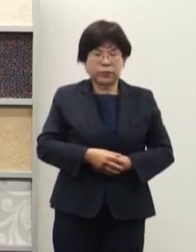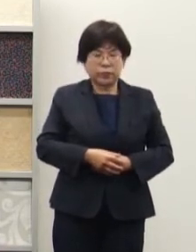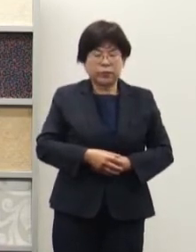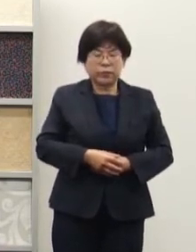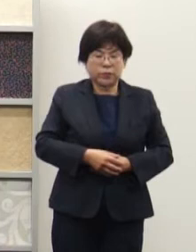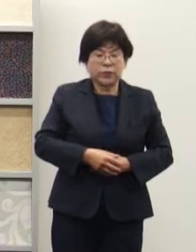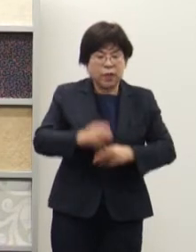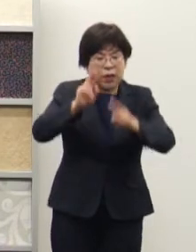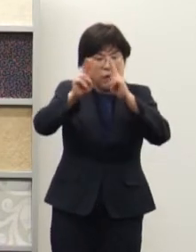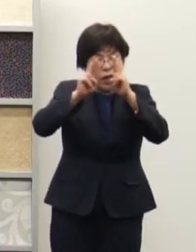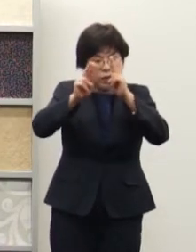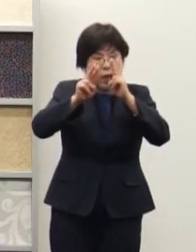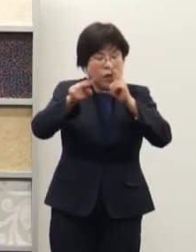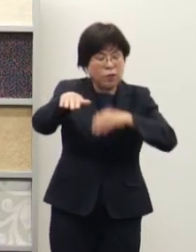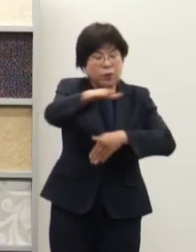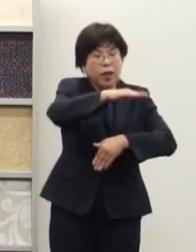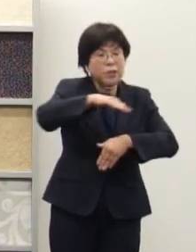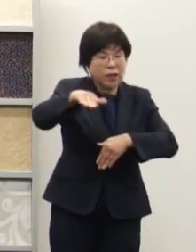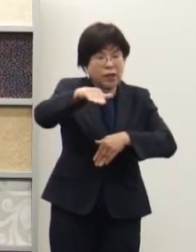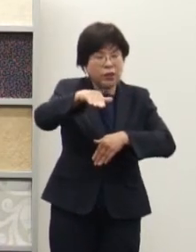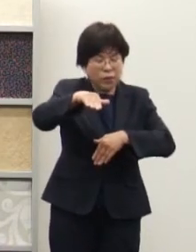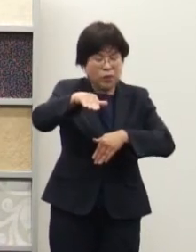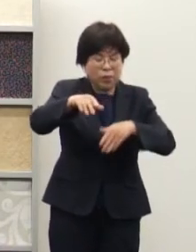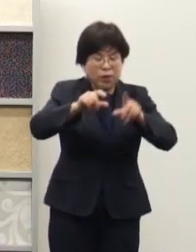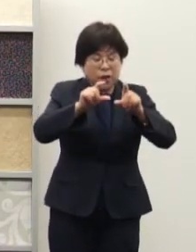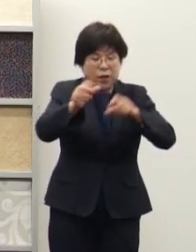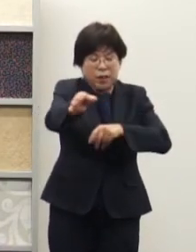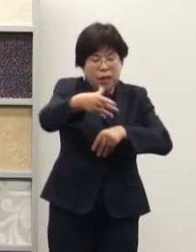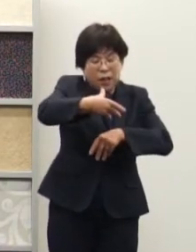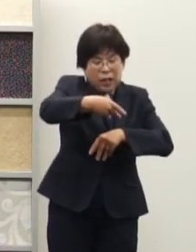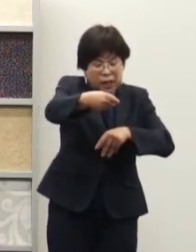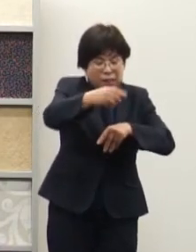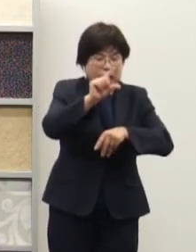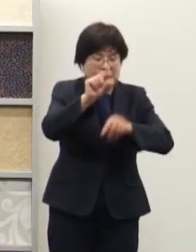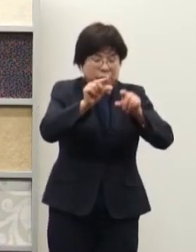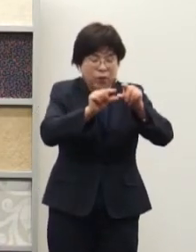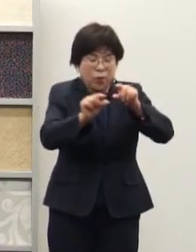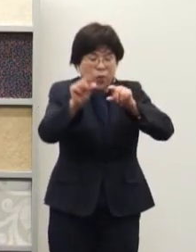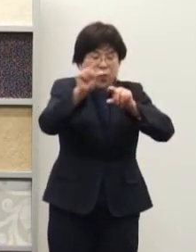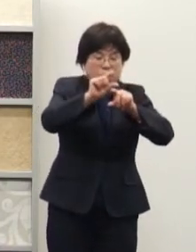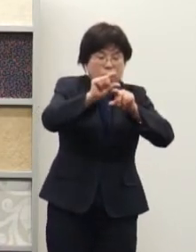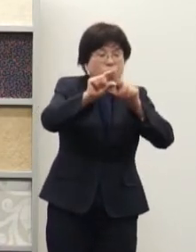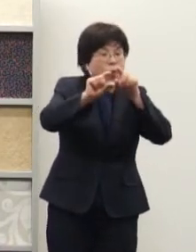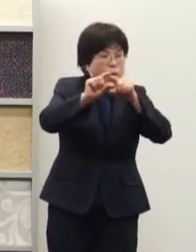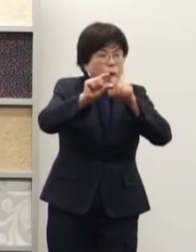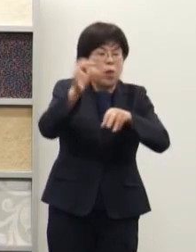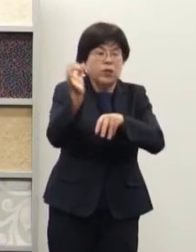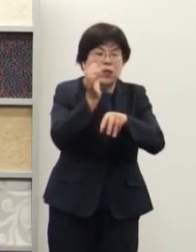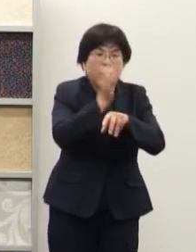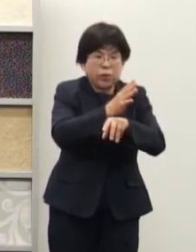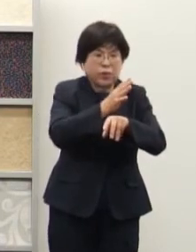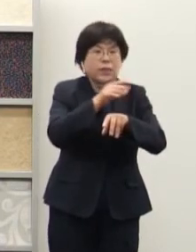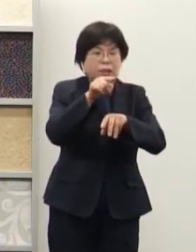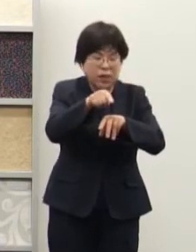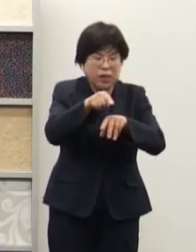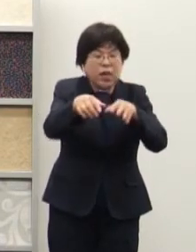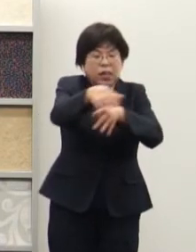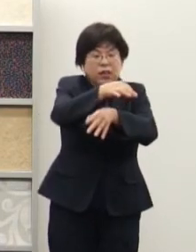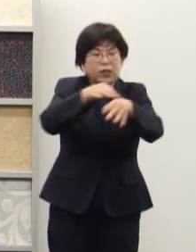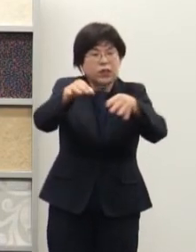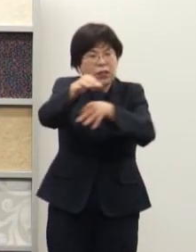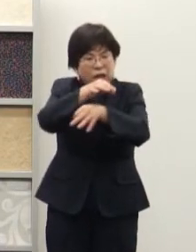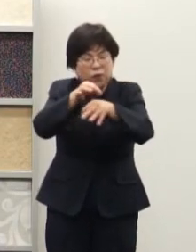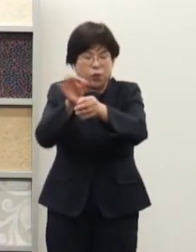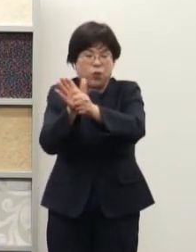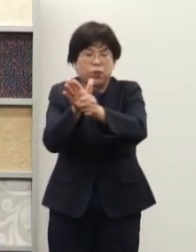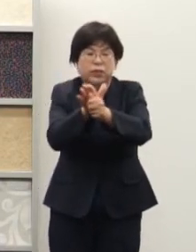事業者の金利負担をゼロに抑えまして、当面の運転資金が不足している小規模事業者の資金